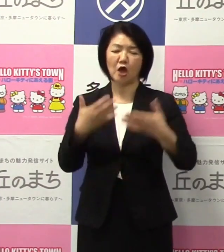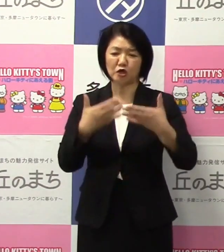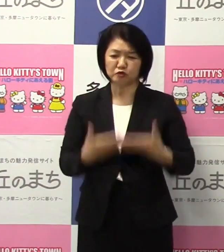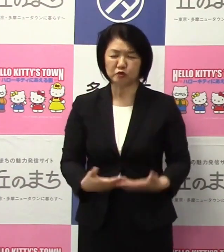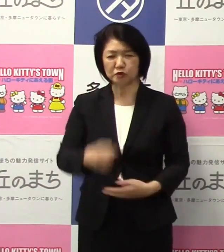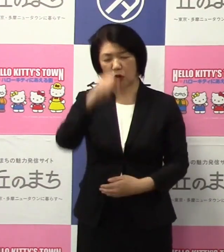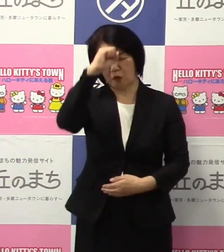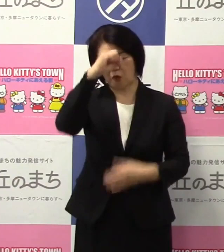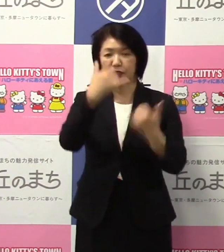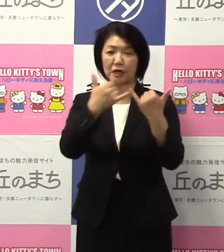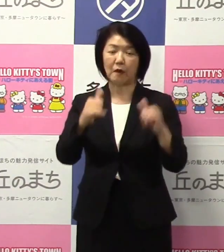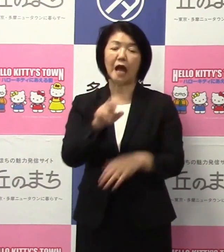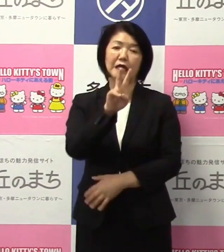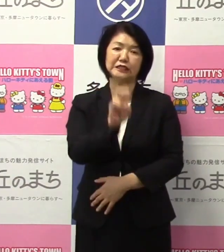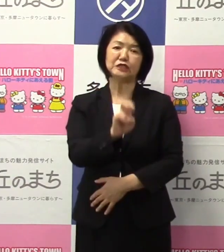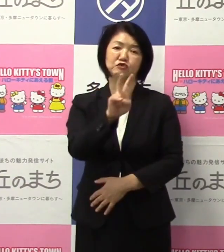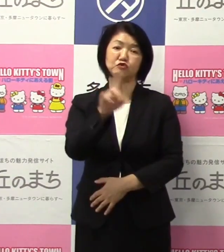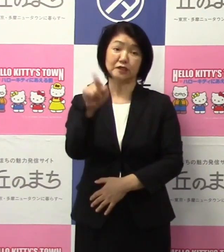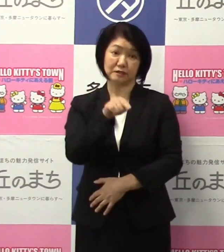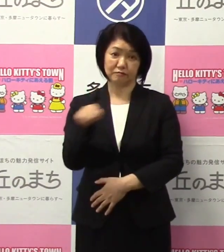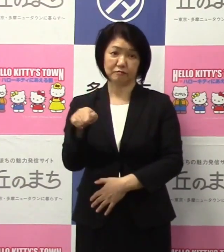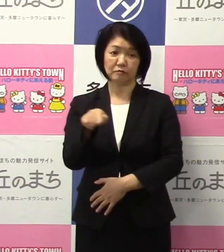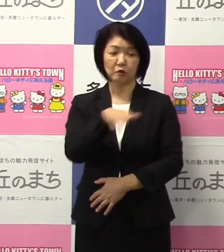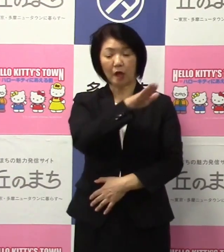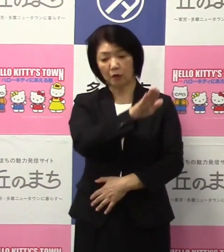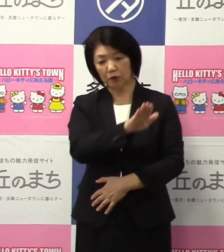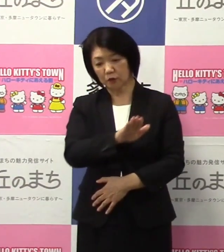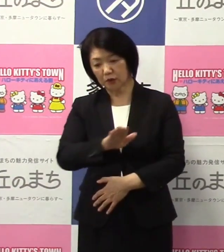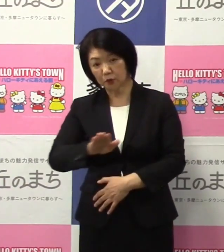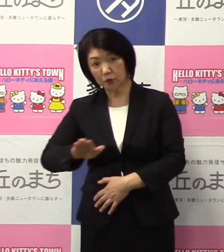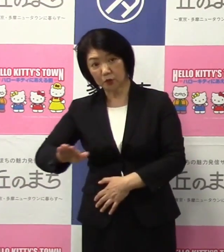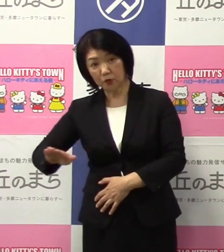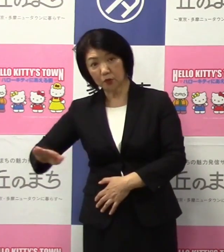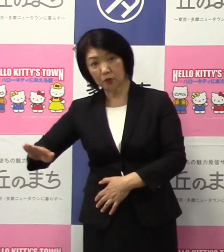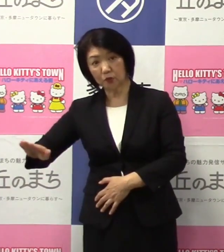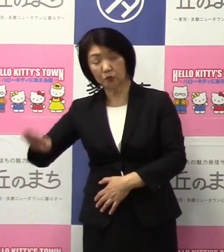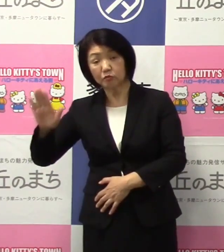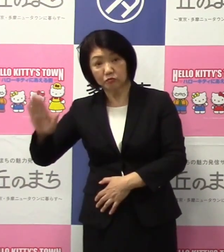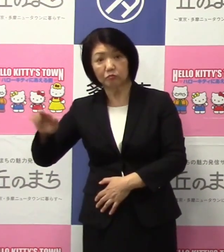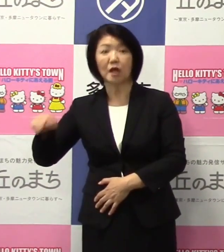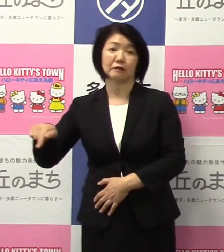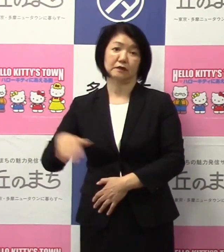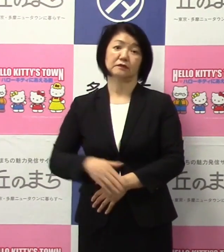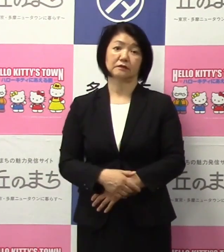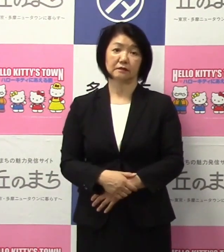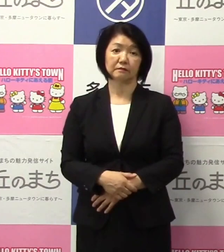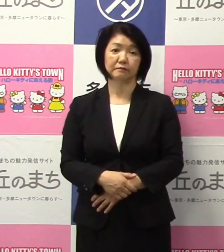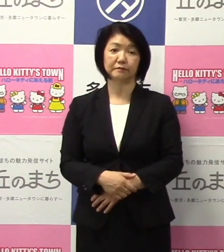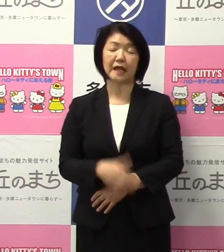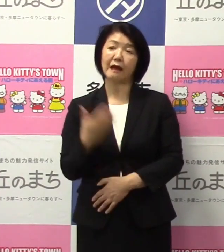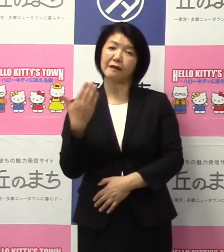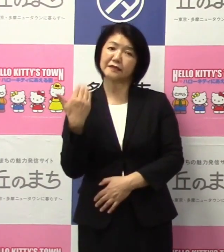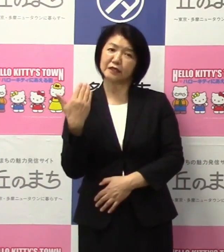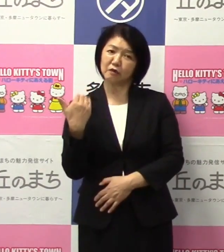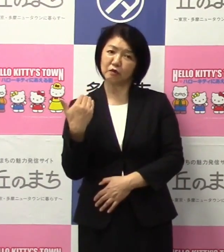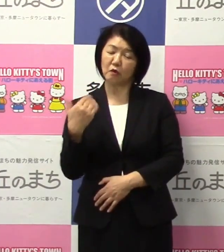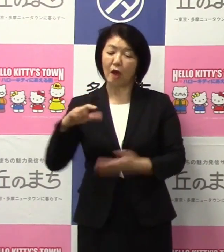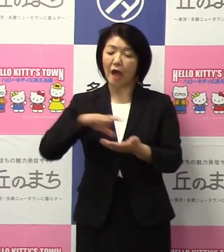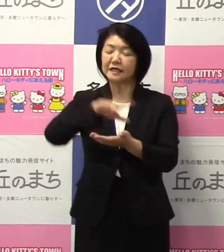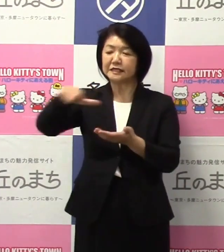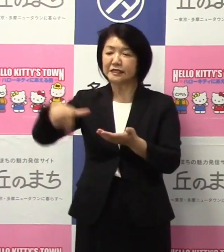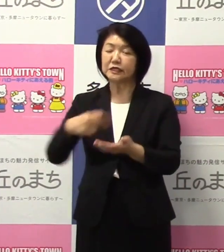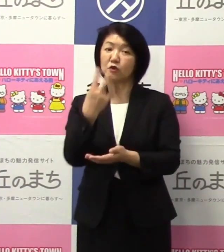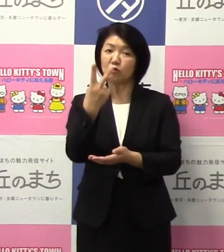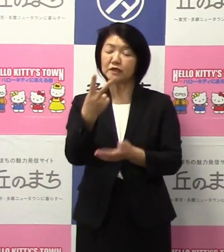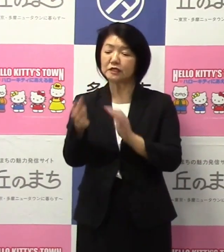は22人と依然として低く抑えられています。先ほど地元の2